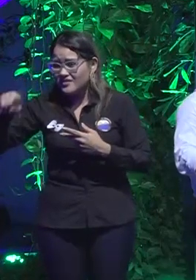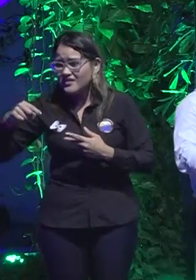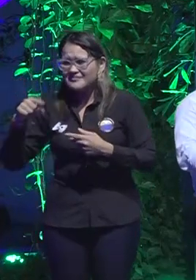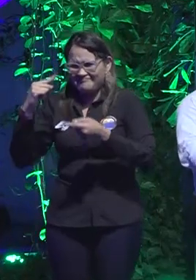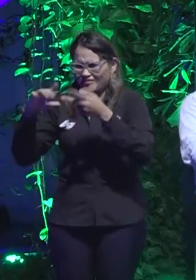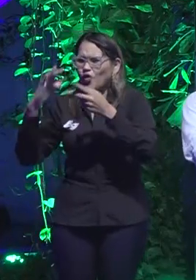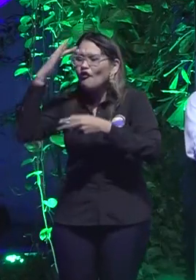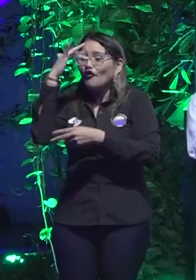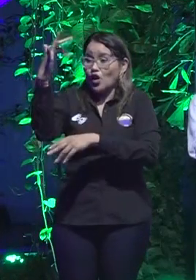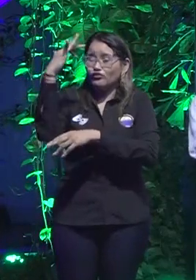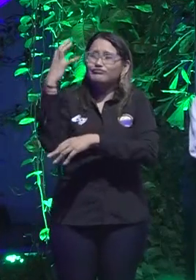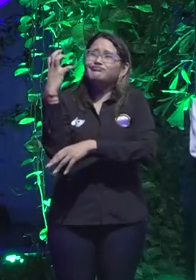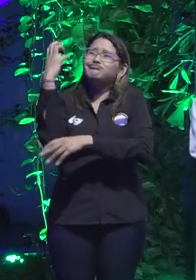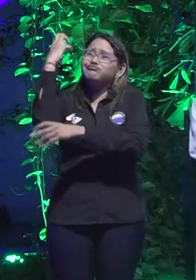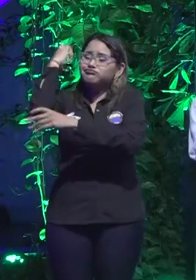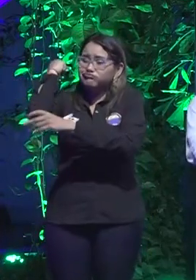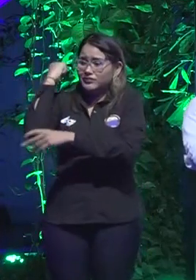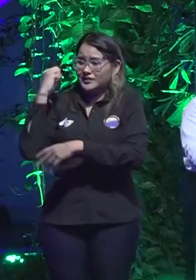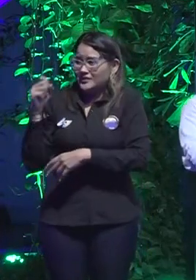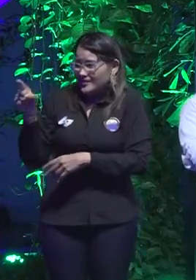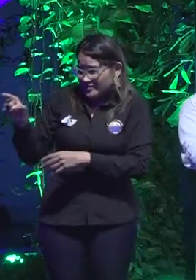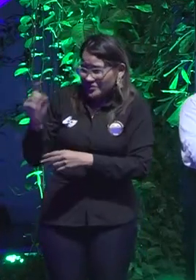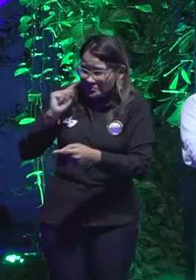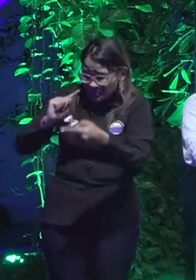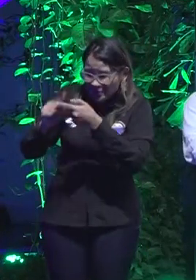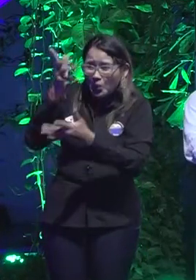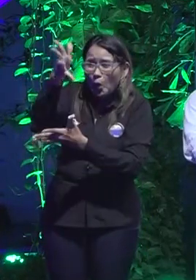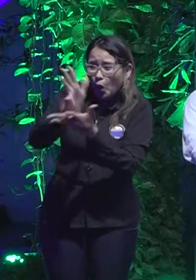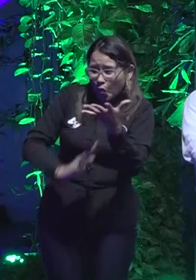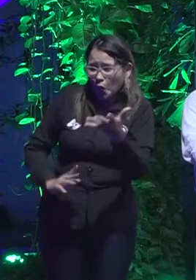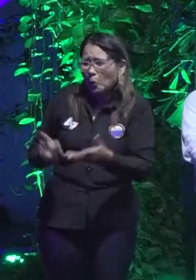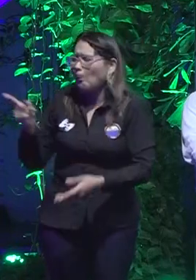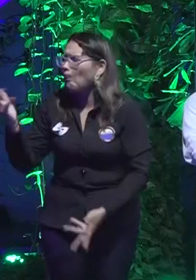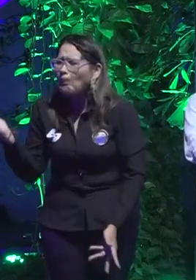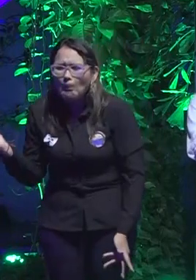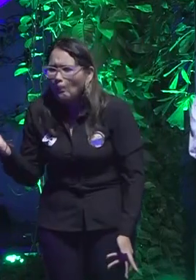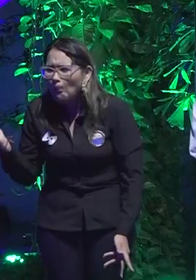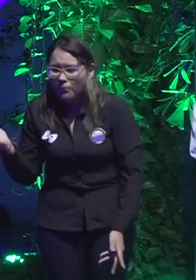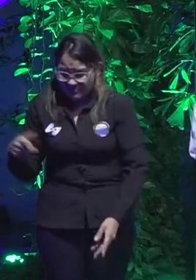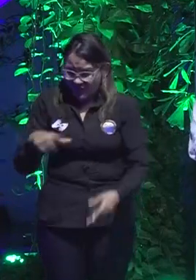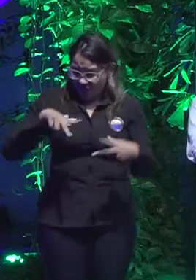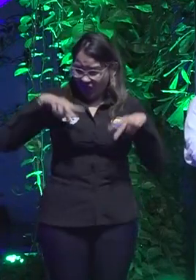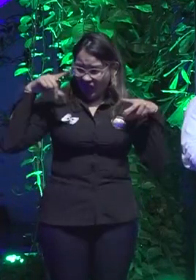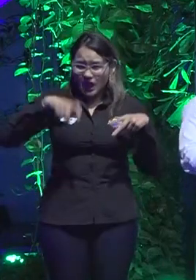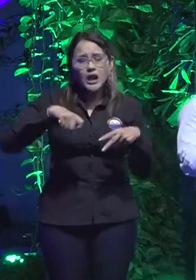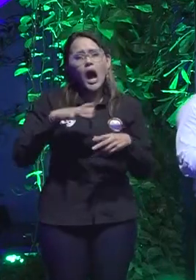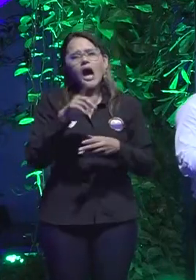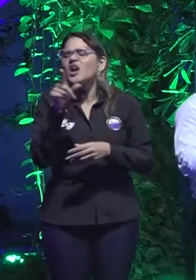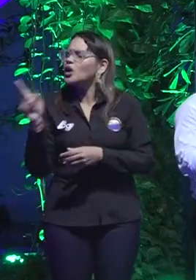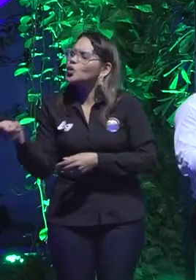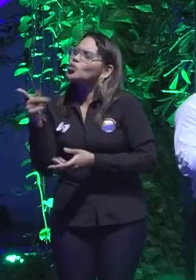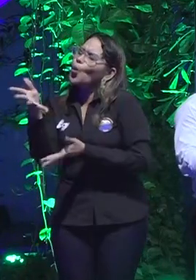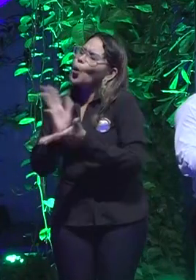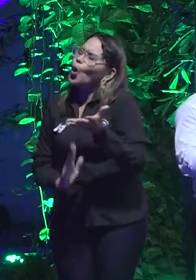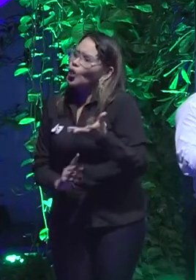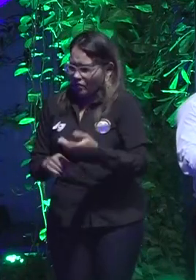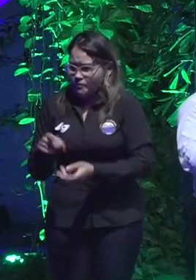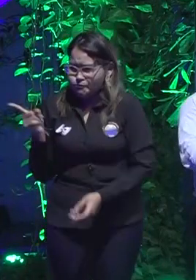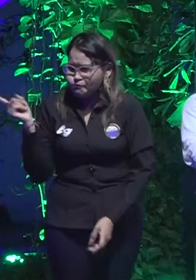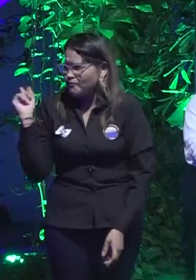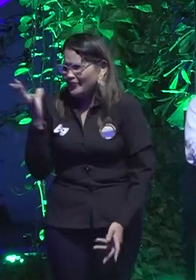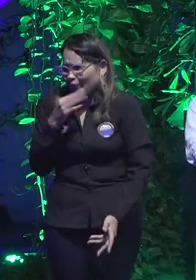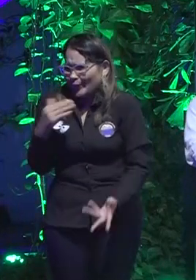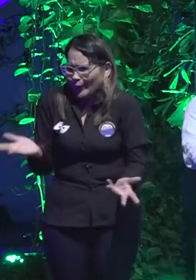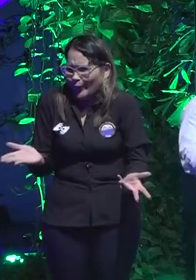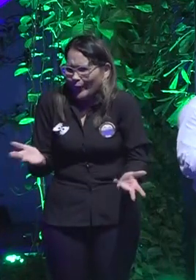y genias que les importa un promedio cuando en la vida los promedios no sirven para nada. La vida no te va a pedir promedio ni te va a pedir notas. Gente